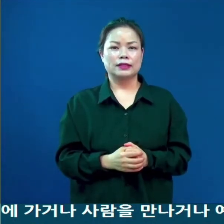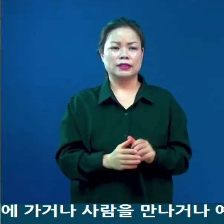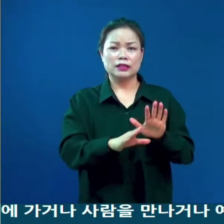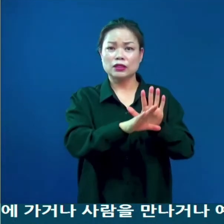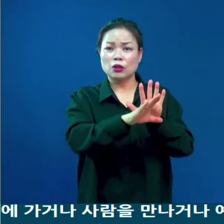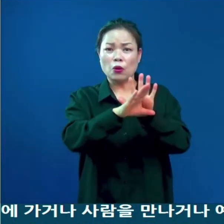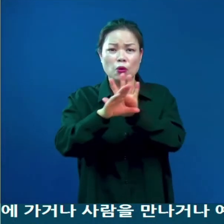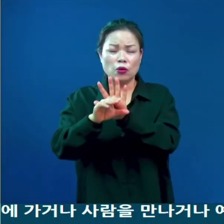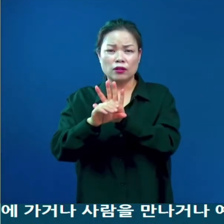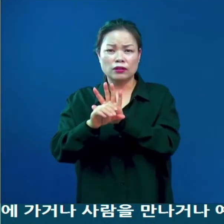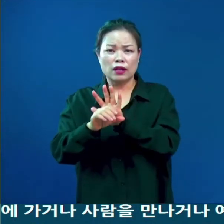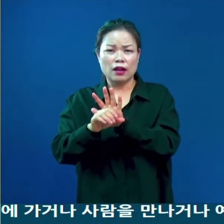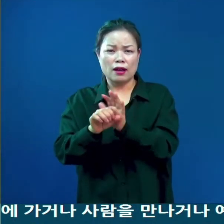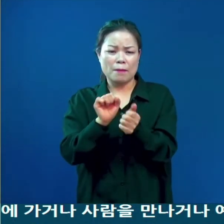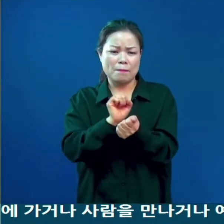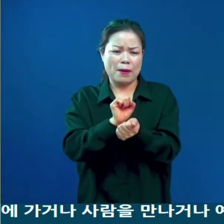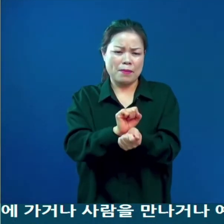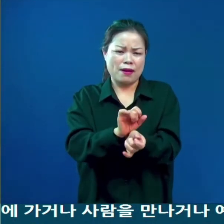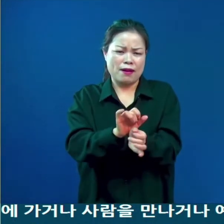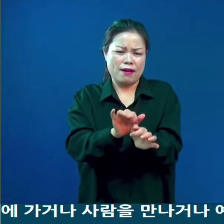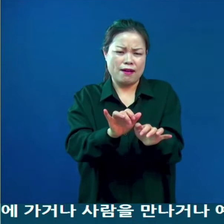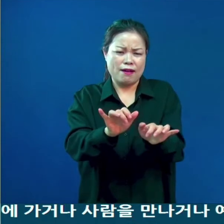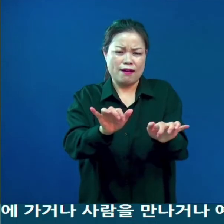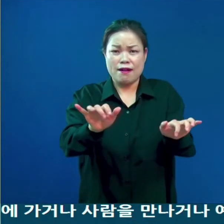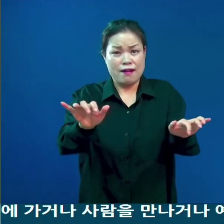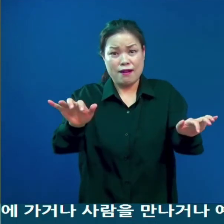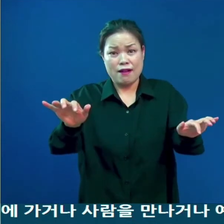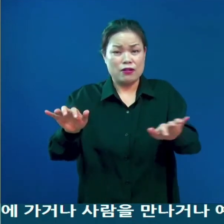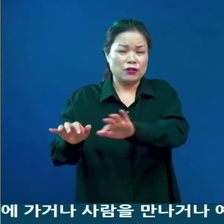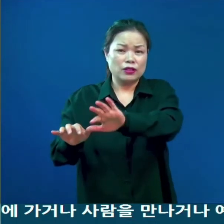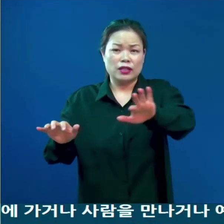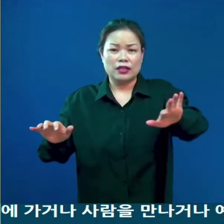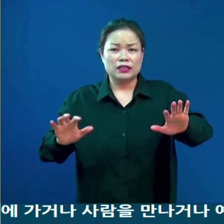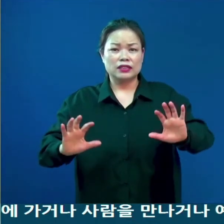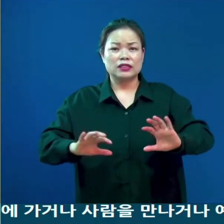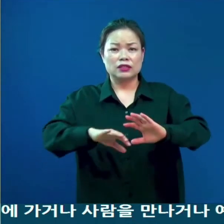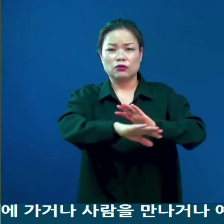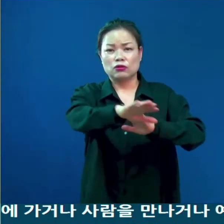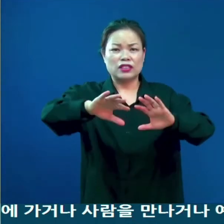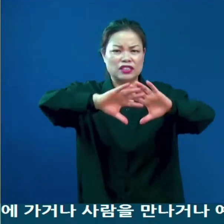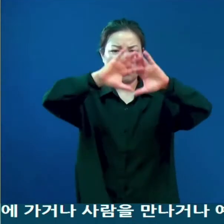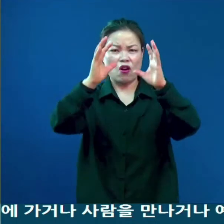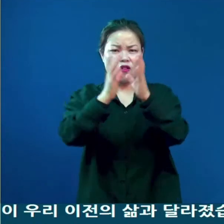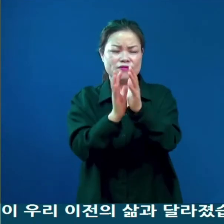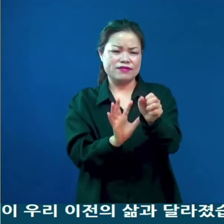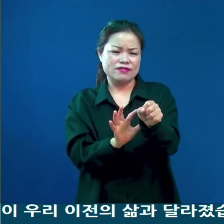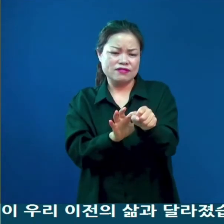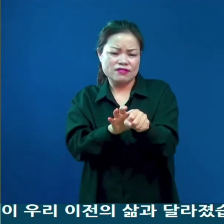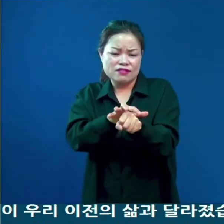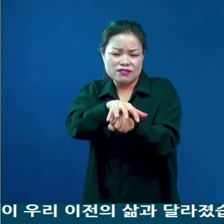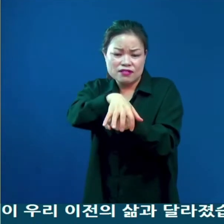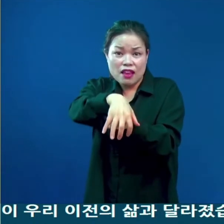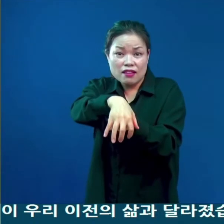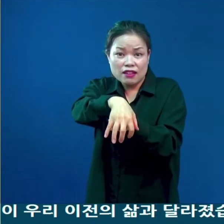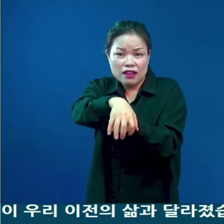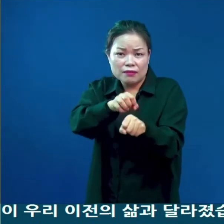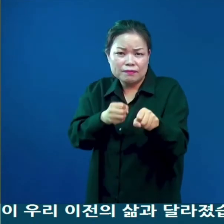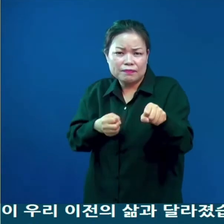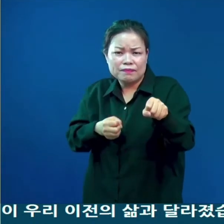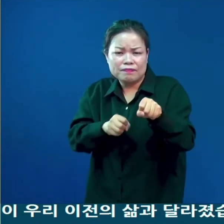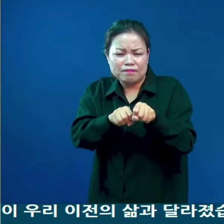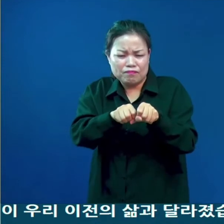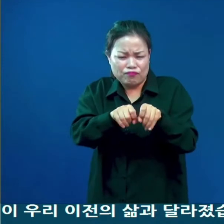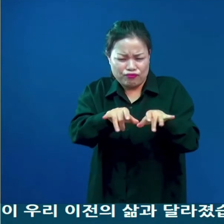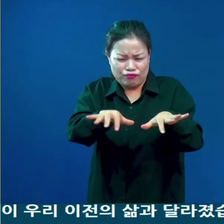코로나 바이러스가 우리의 삶, 아니 전 세계에 영향을 미치지 않은 곳이 없는